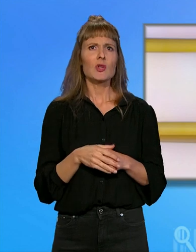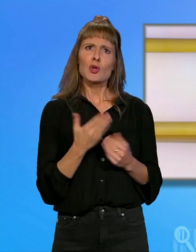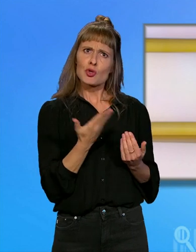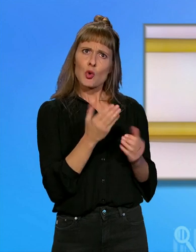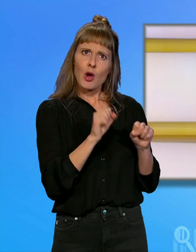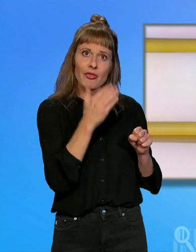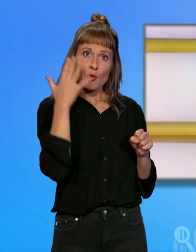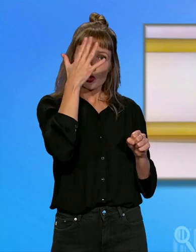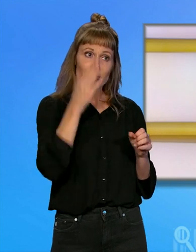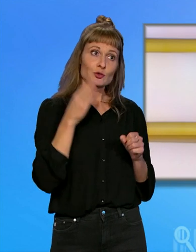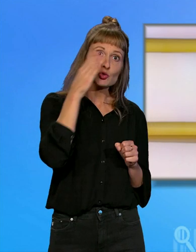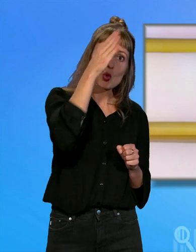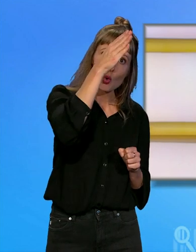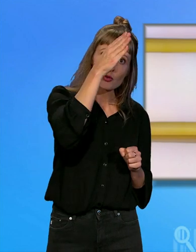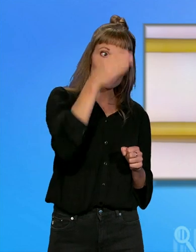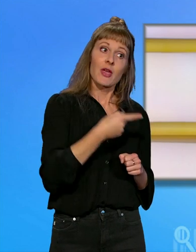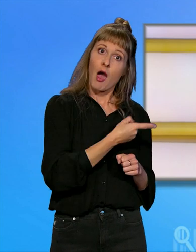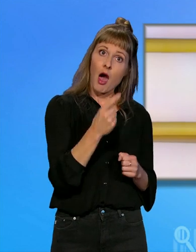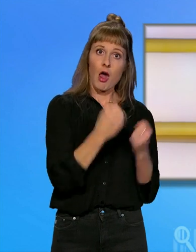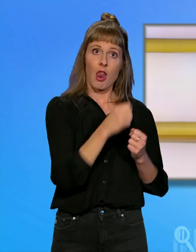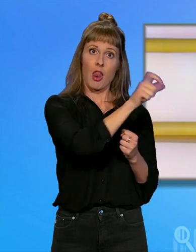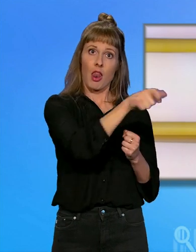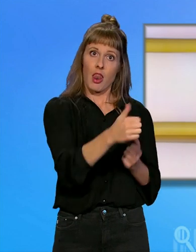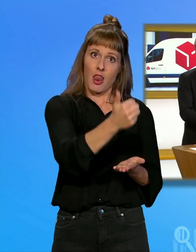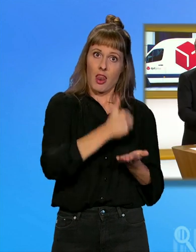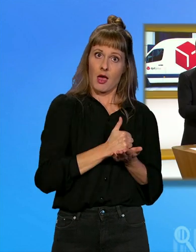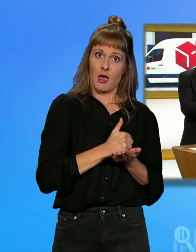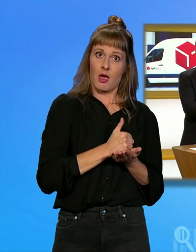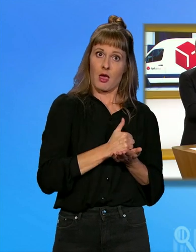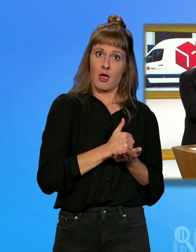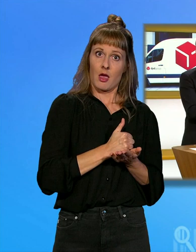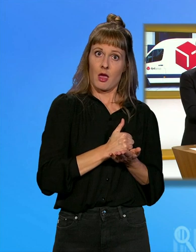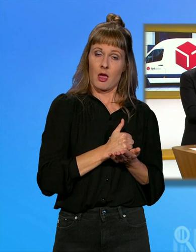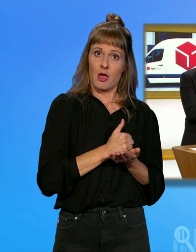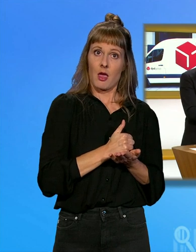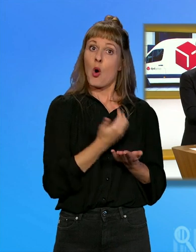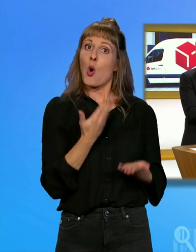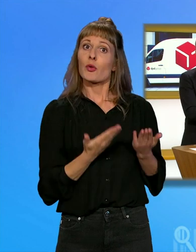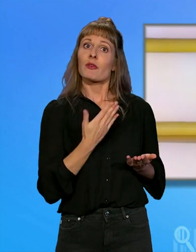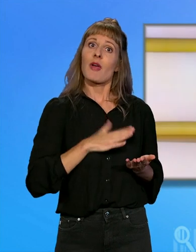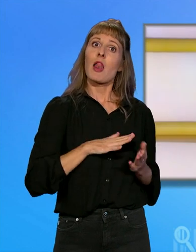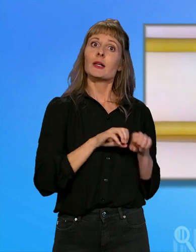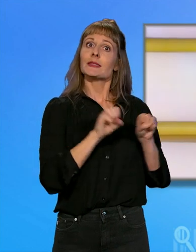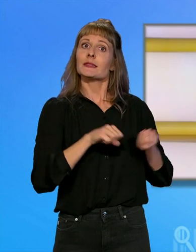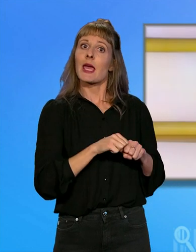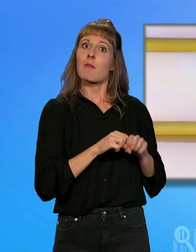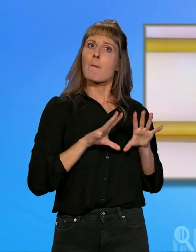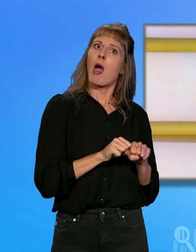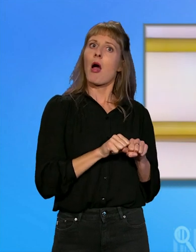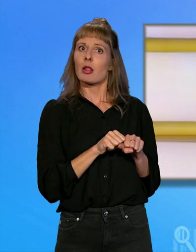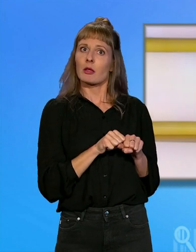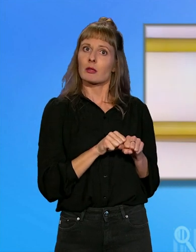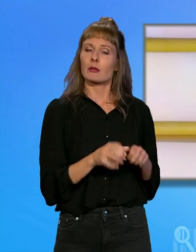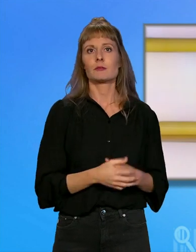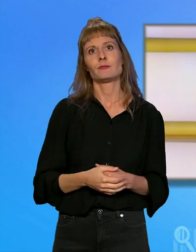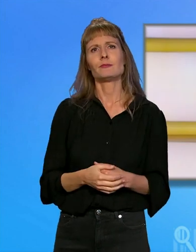System? Das ist vorstellbar. Ich glaube aber, dass das braucht. Ihr hättet gerne das System so wie es ist. Nein, ich glaube auch nicht. Ich glaube, dass